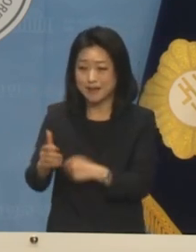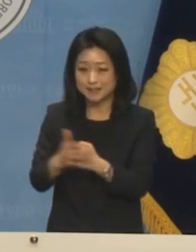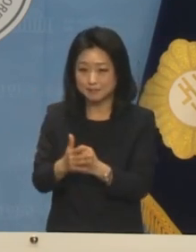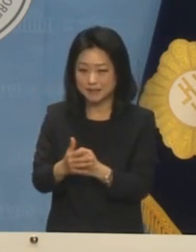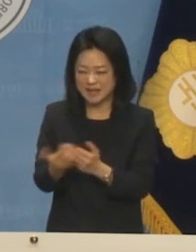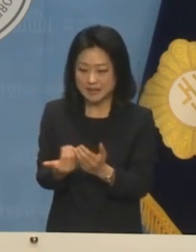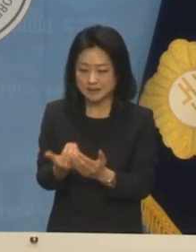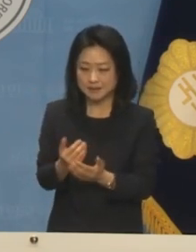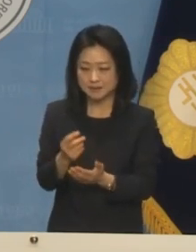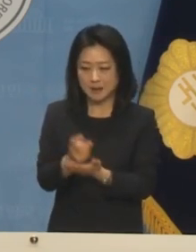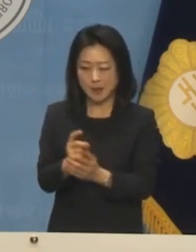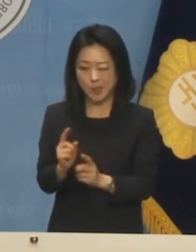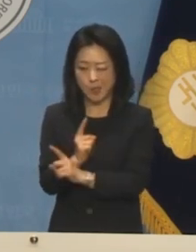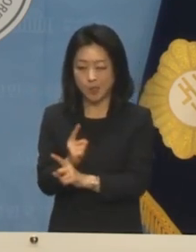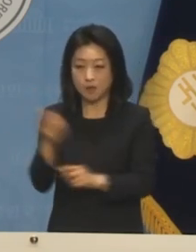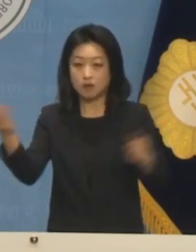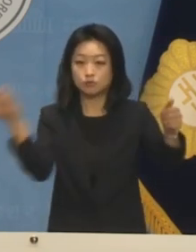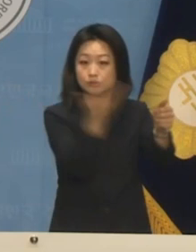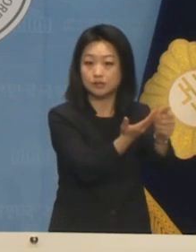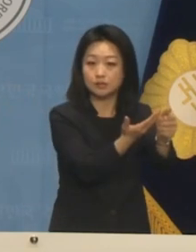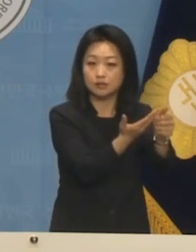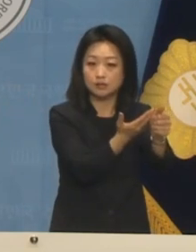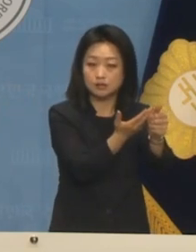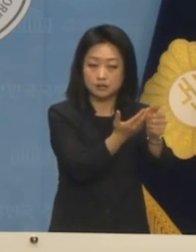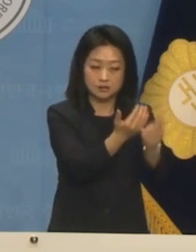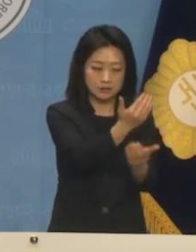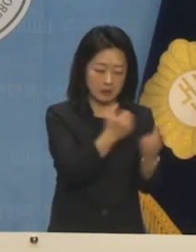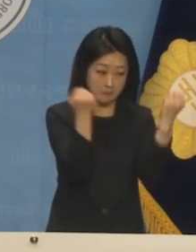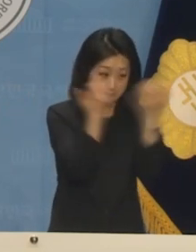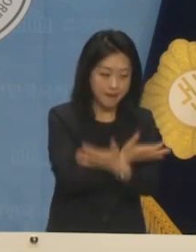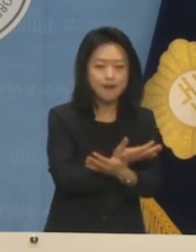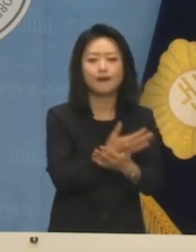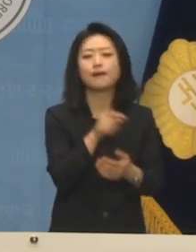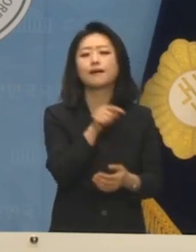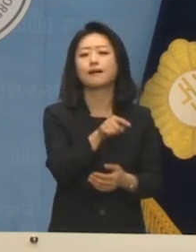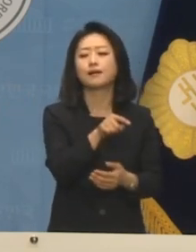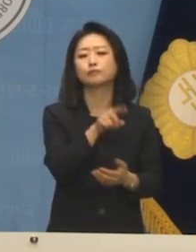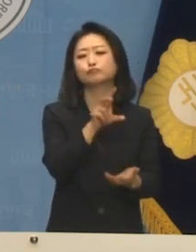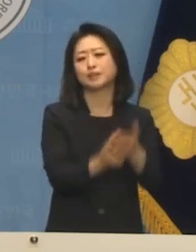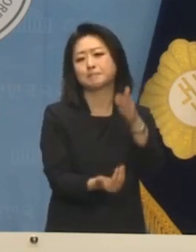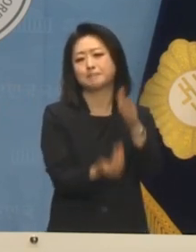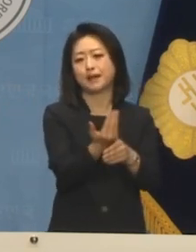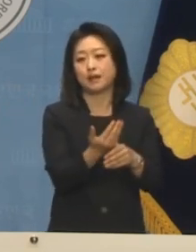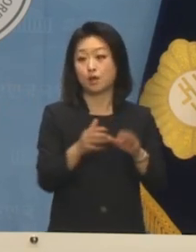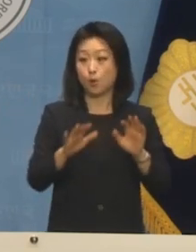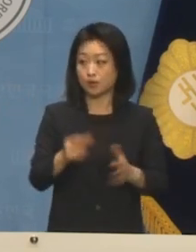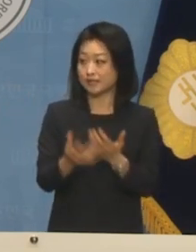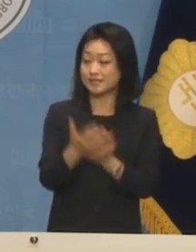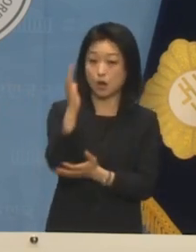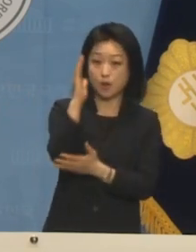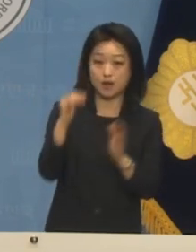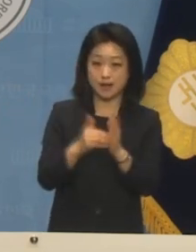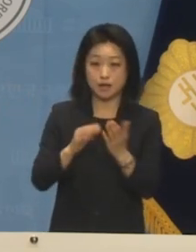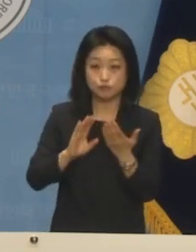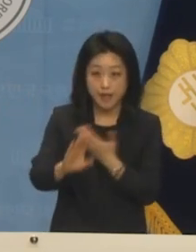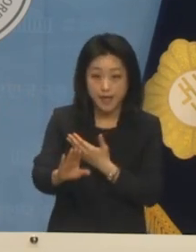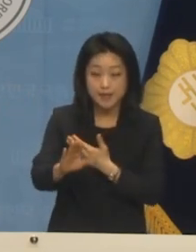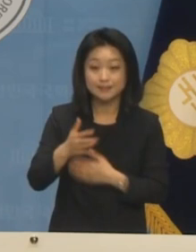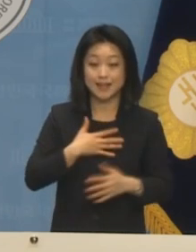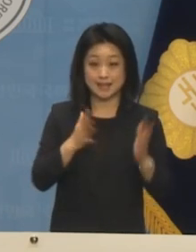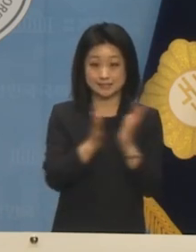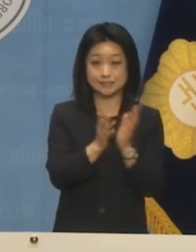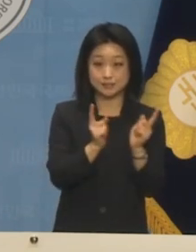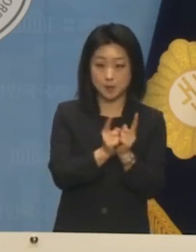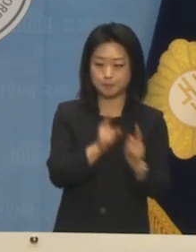주장했던 자료를 수정해서 낸 사실이 달라질 수는 없습니다. 저는 오늘 이 기자회견을 마치고